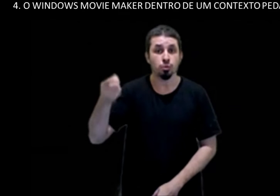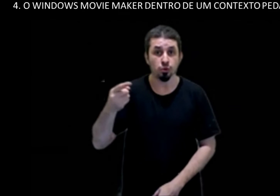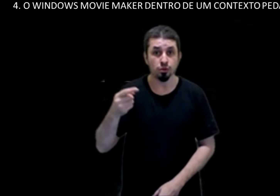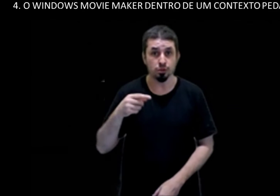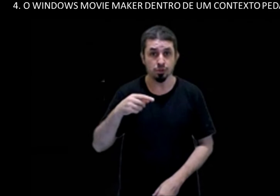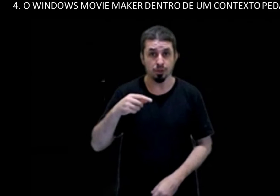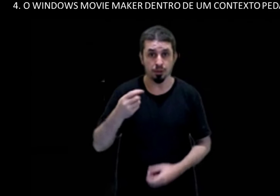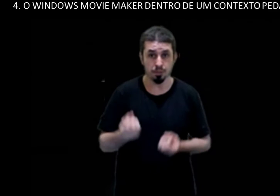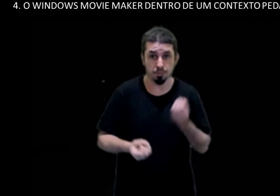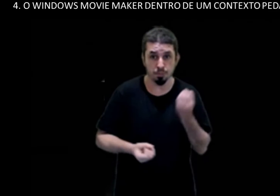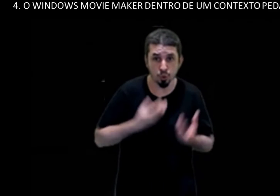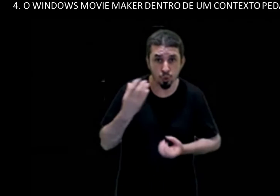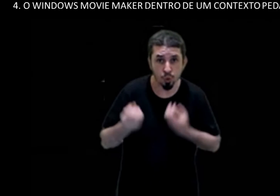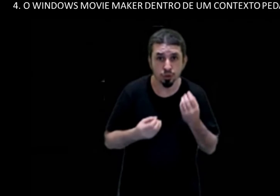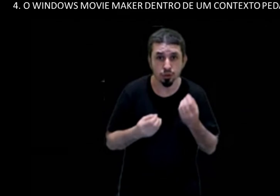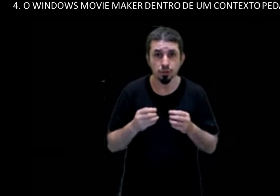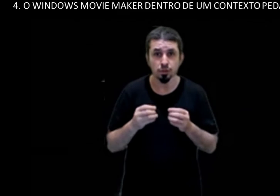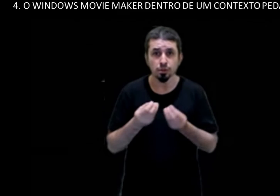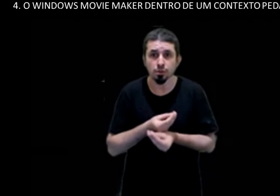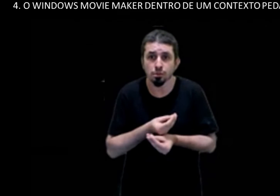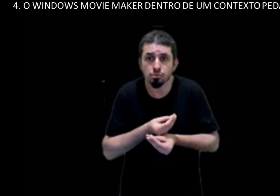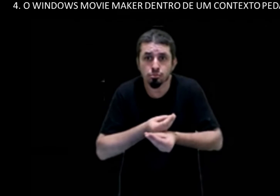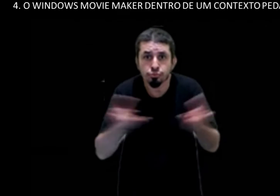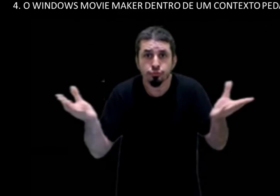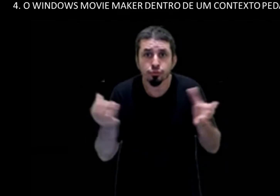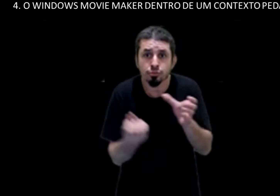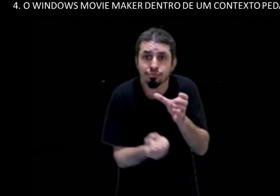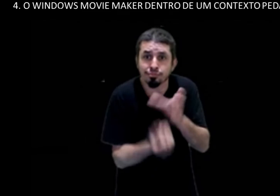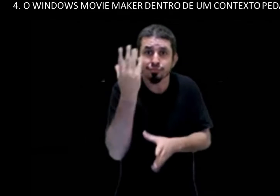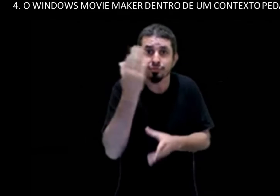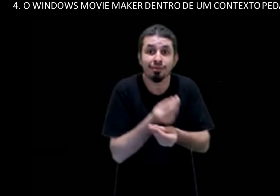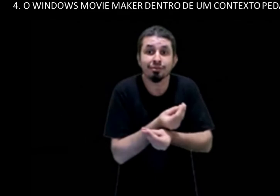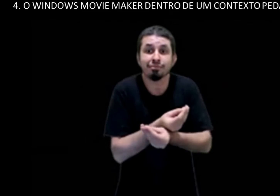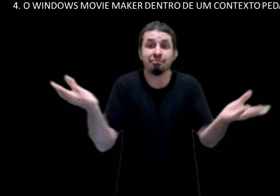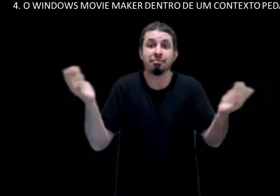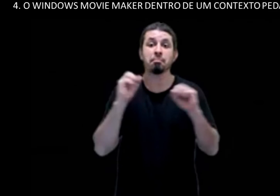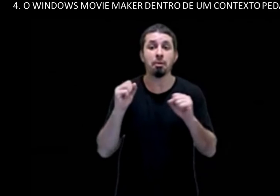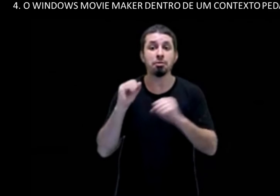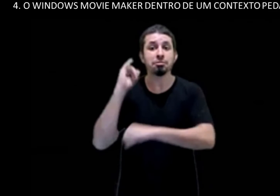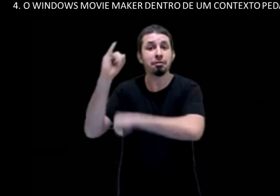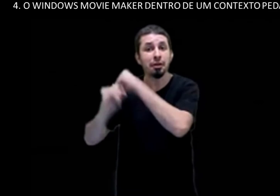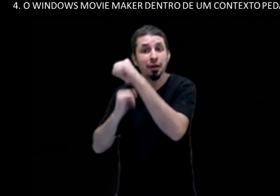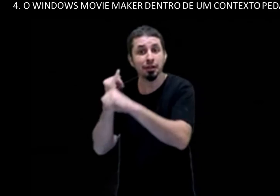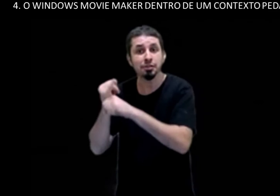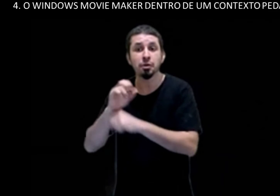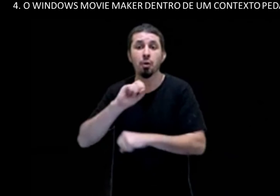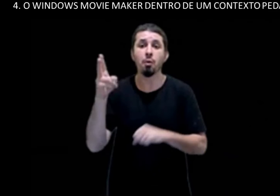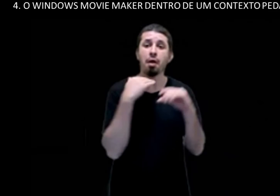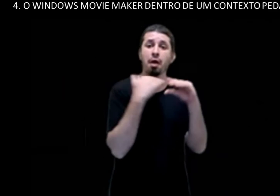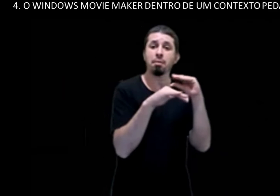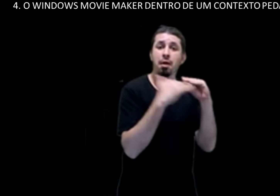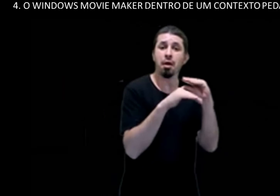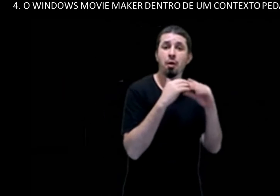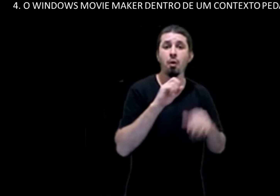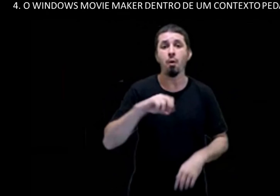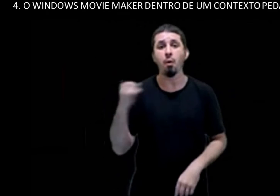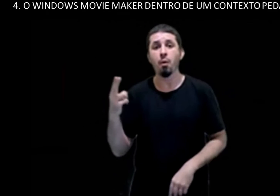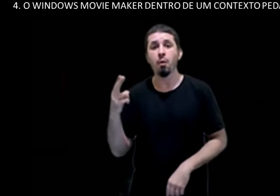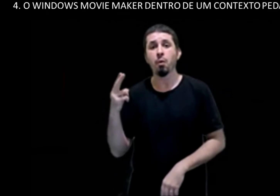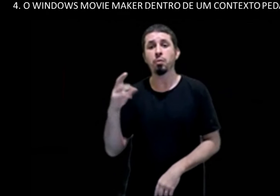Depois, com o intuito de partilhar as produções, basta optar pela web ou por e-mail ou